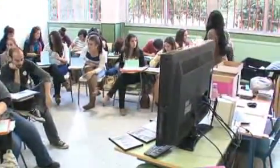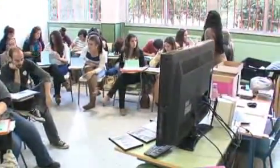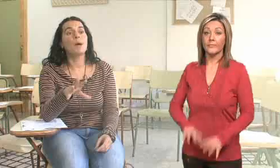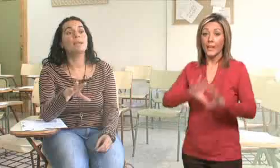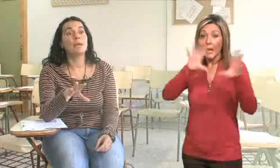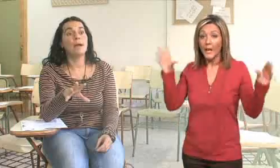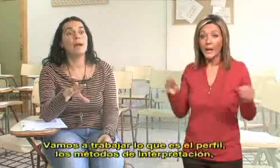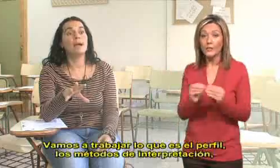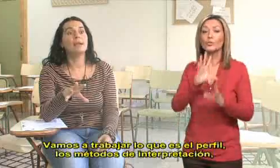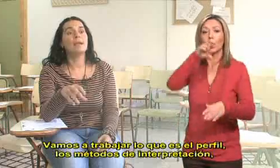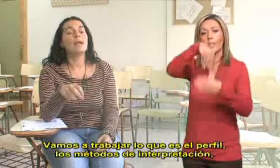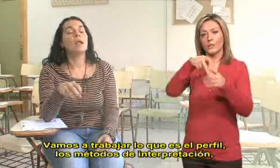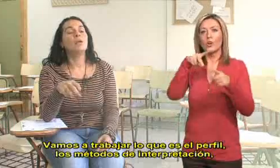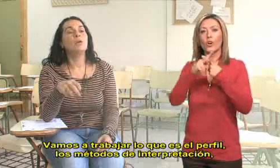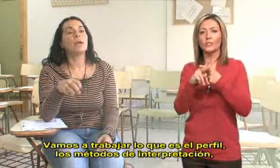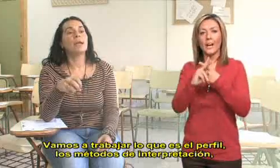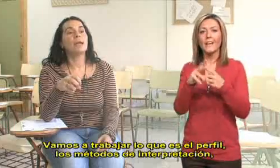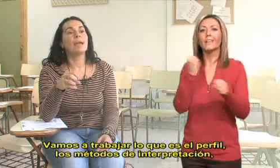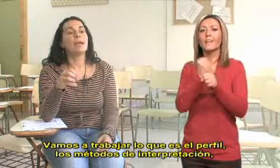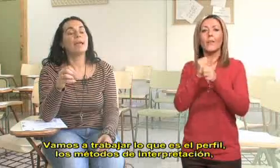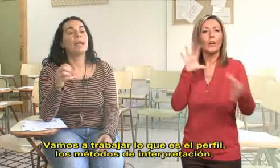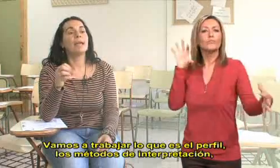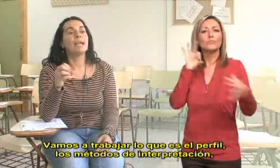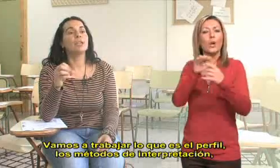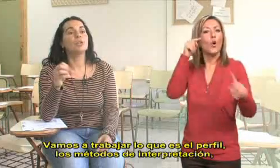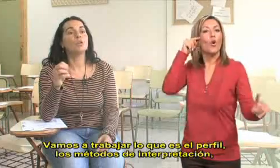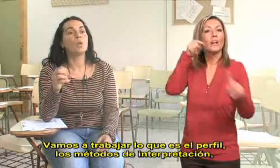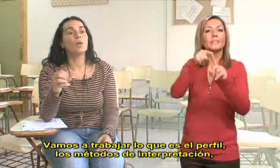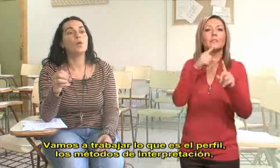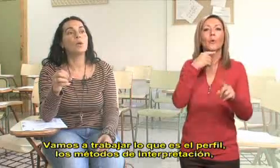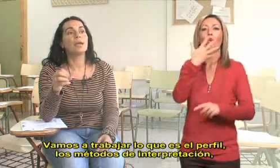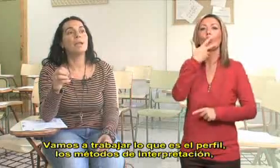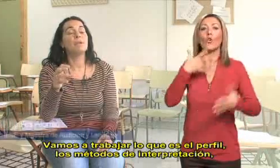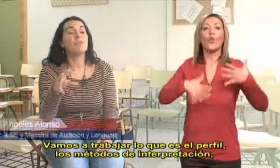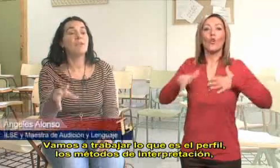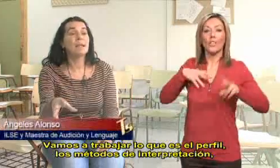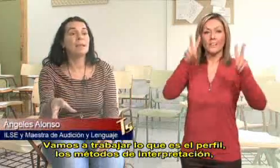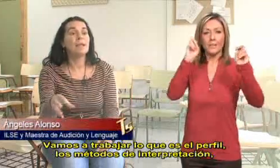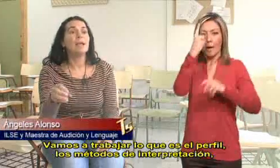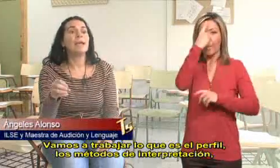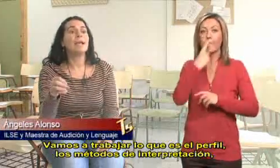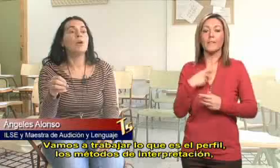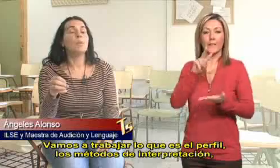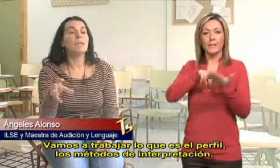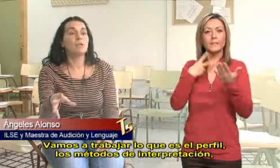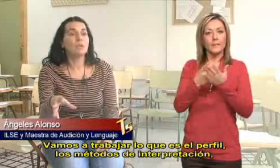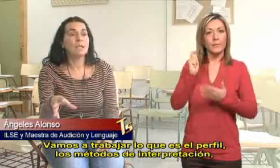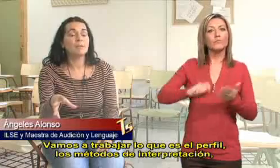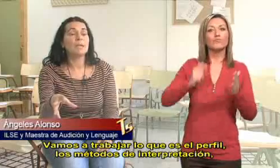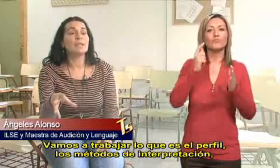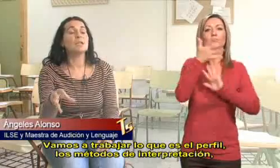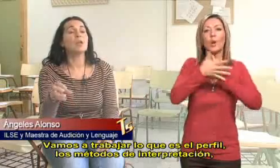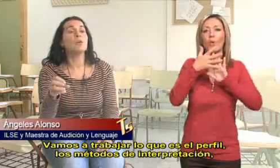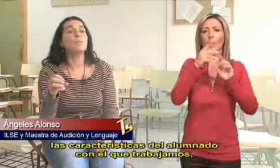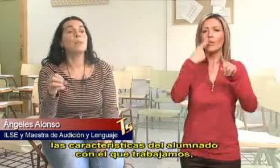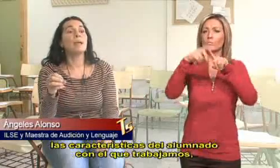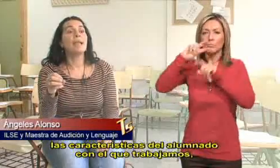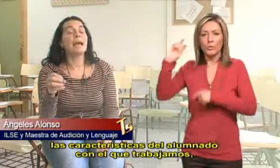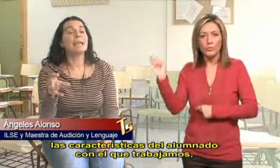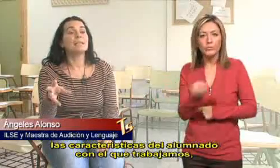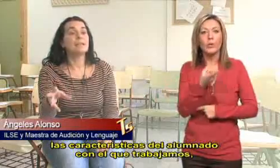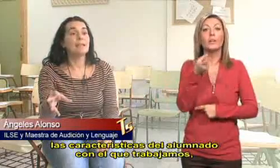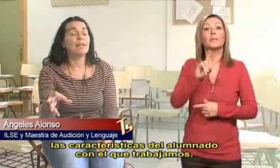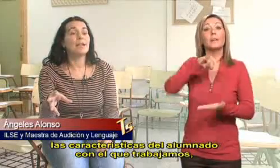Vamos a trabajar todo que es el perfil, los métodos de interpretación,